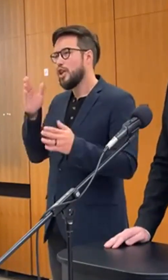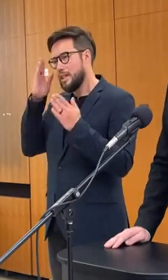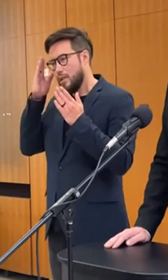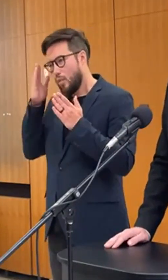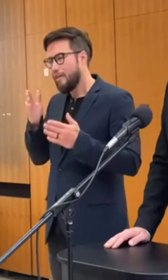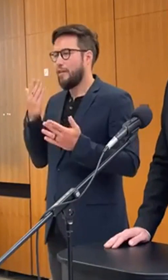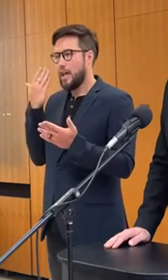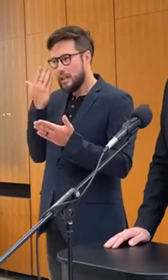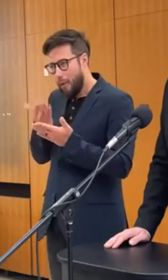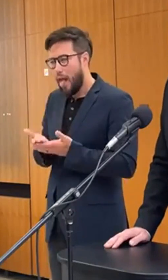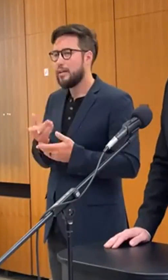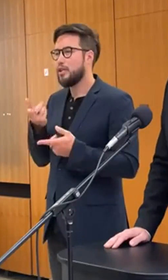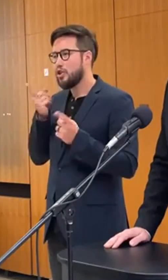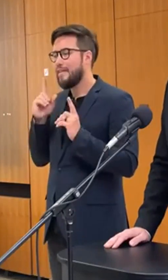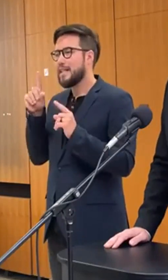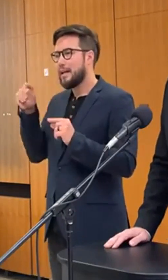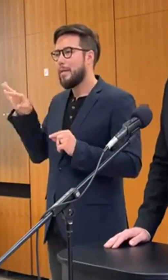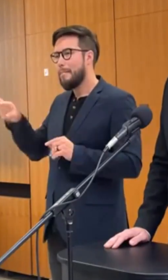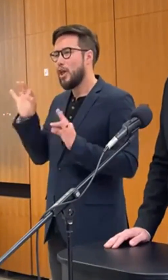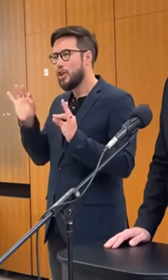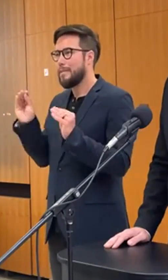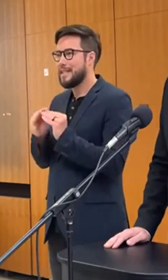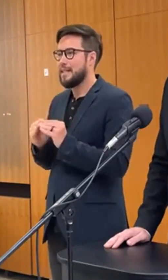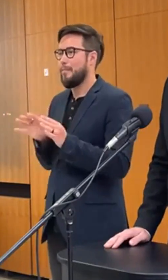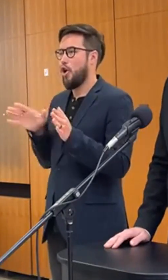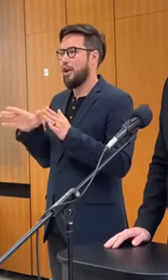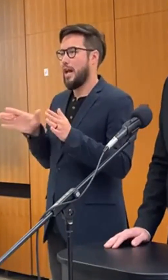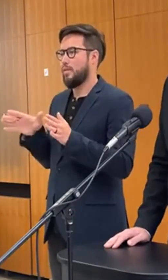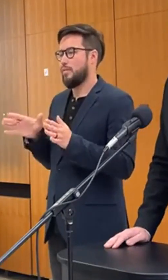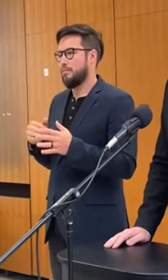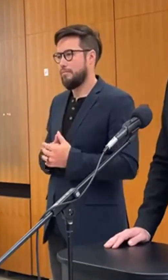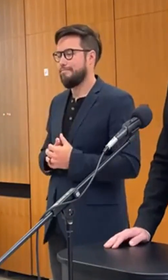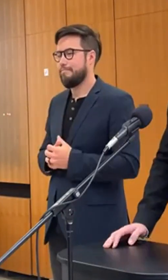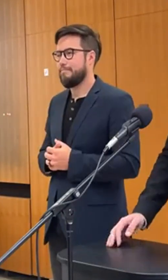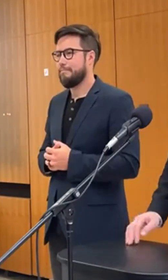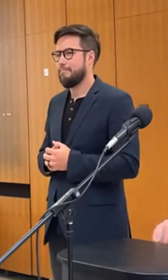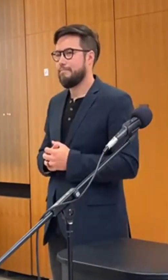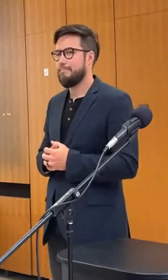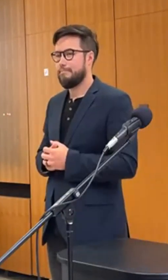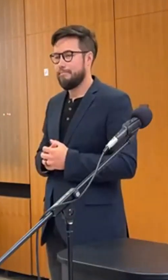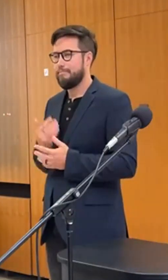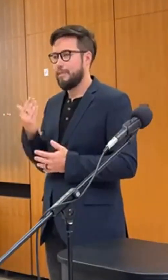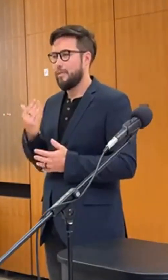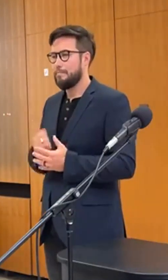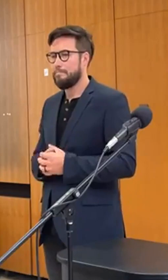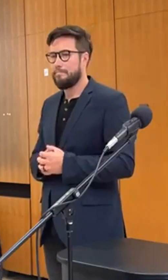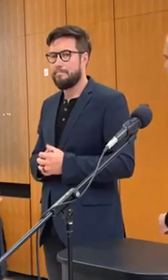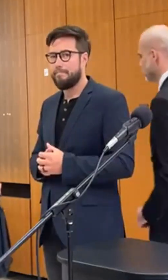Slovenská republika má dobrý systém na ochranu svojej bezpečnosti. Ďakujem.